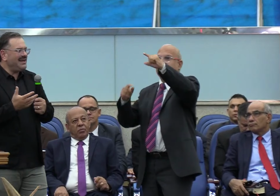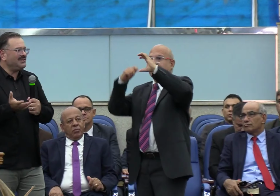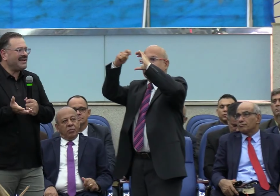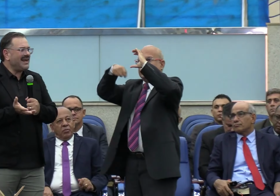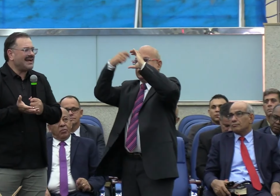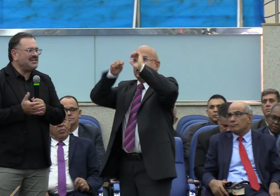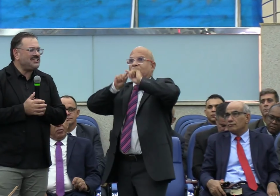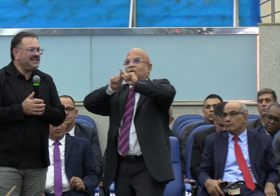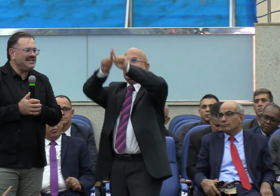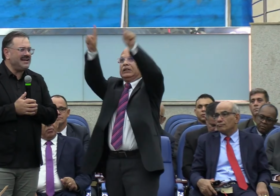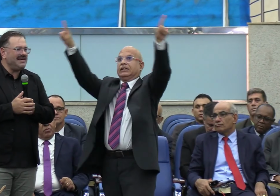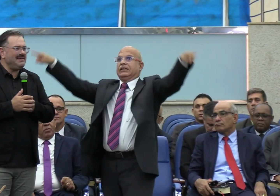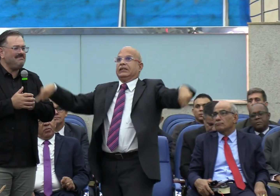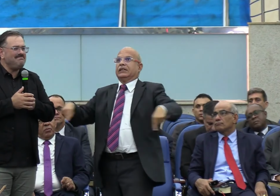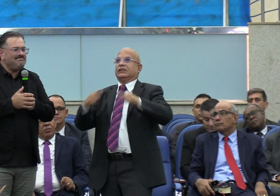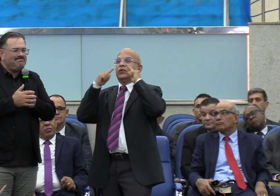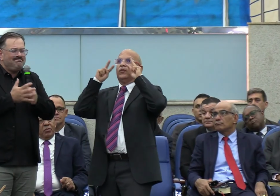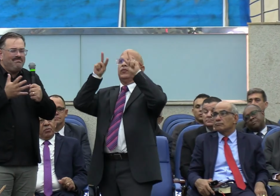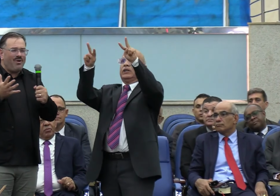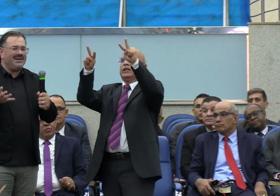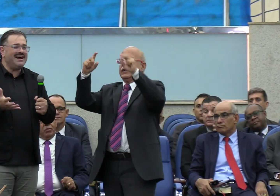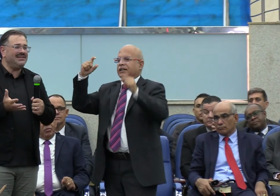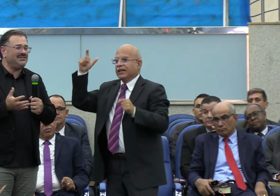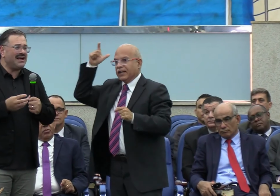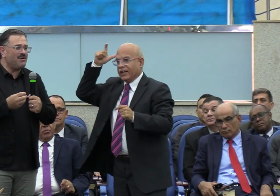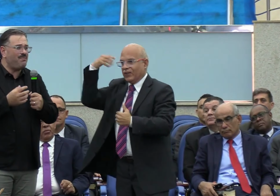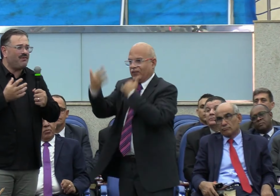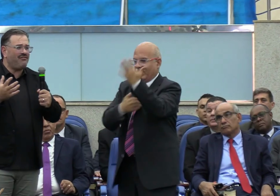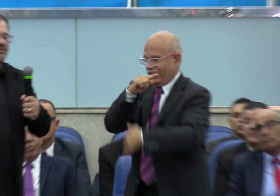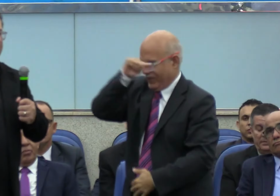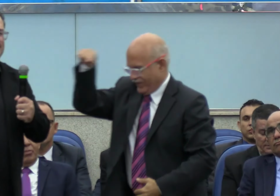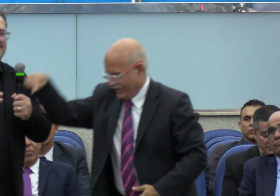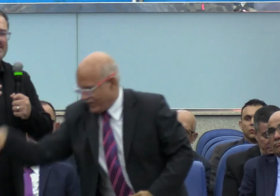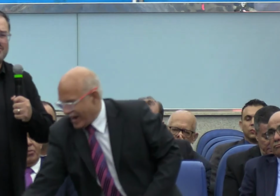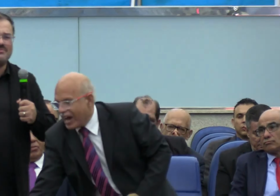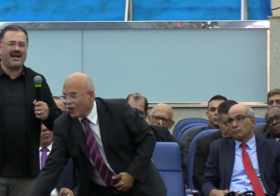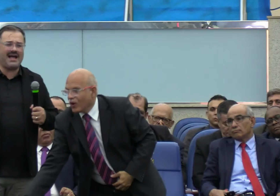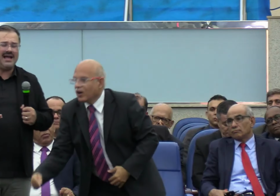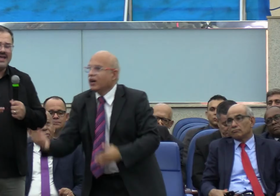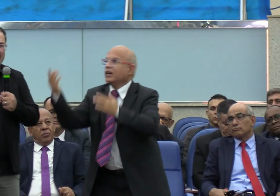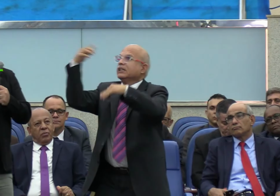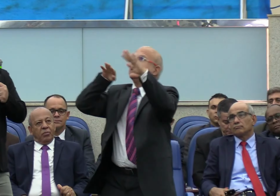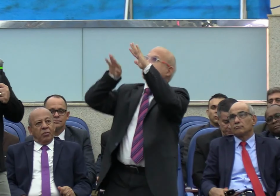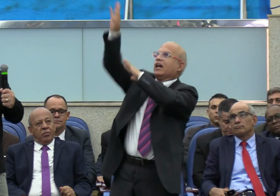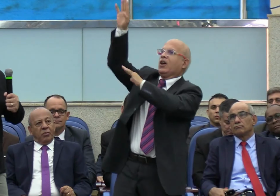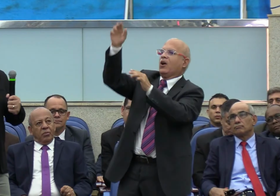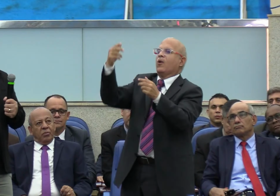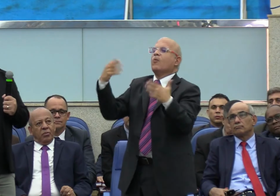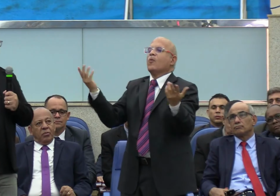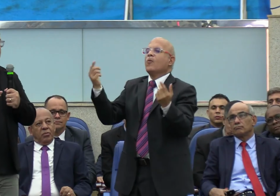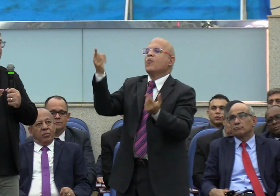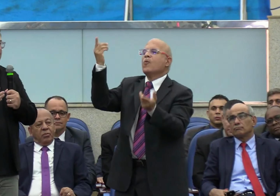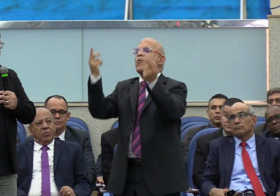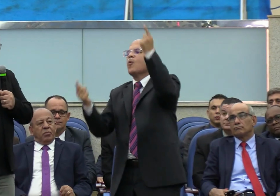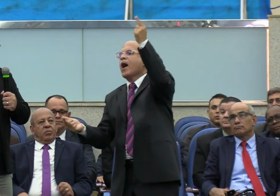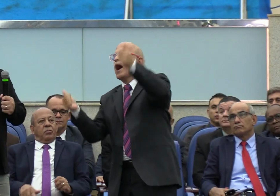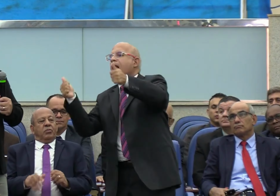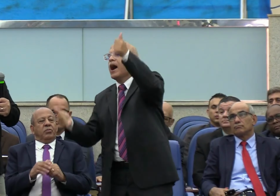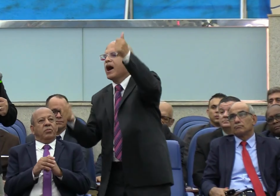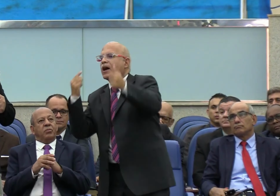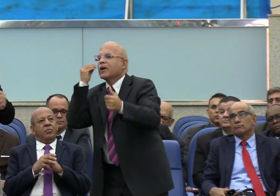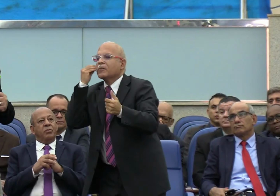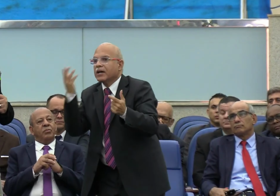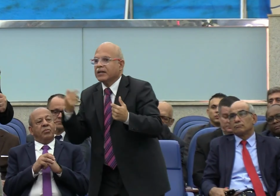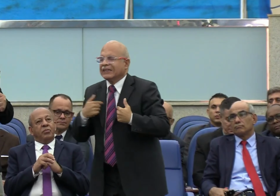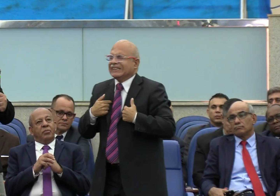eu olhando aquela caixinha e olhando, e daqui um pouco foi como eu tivesse uma visão,